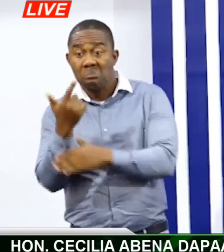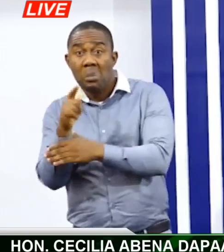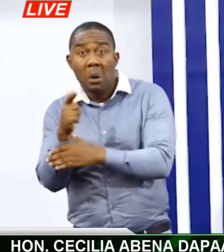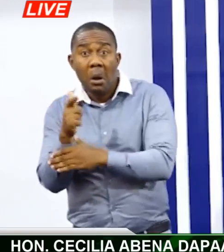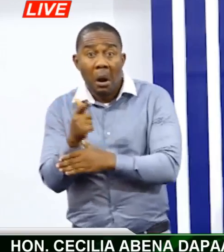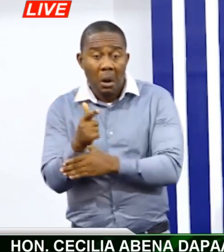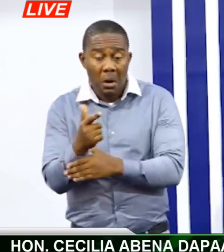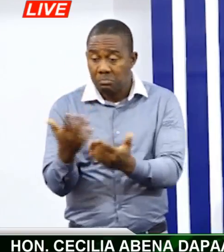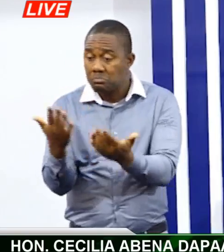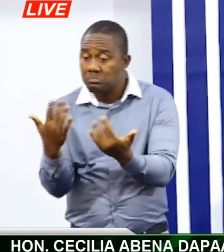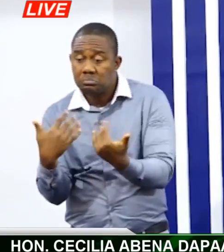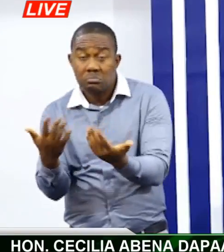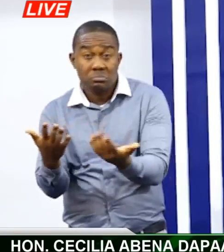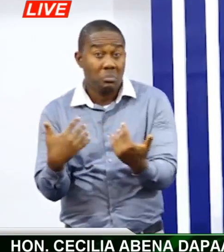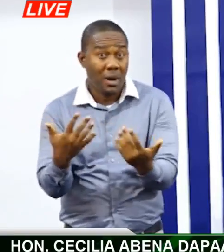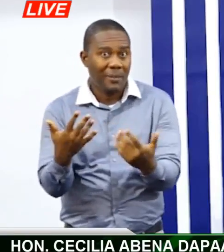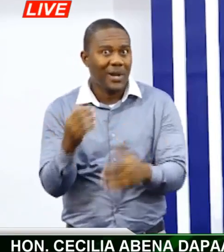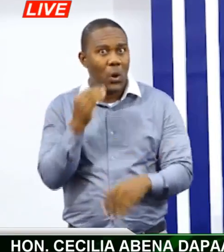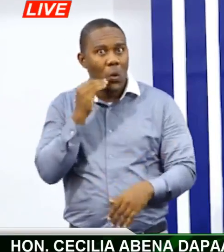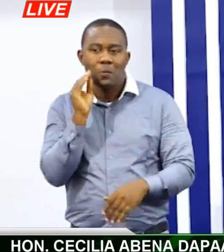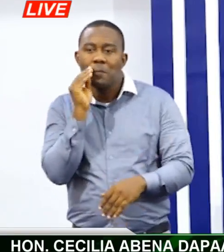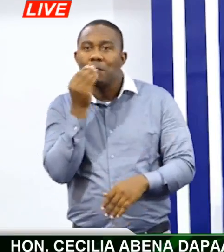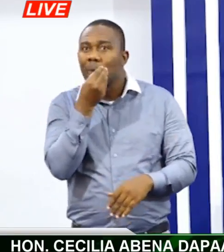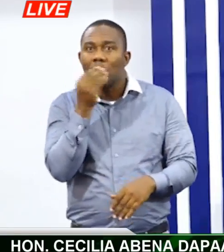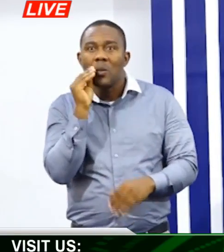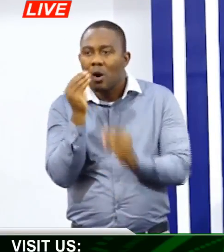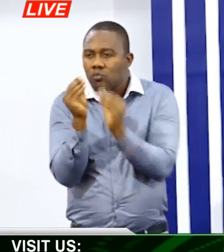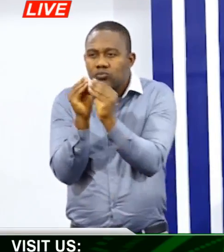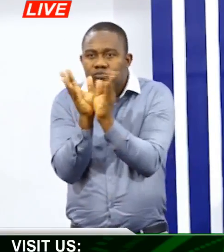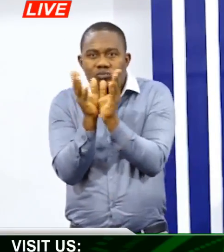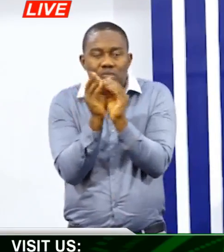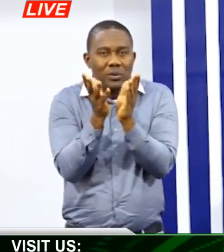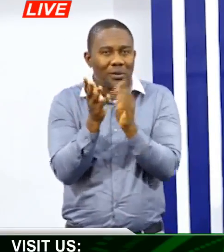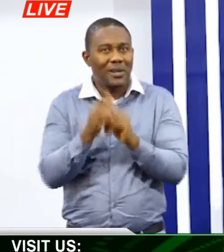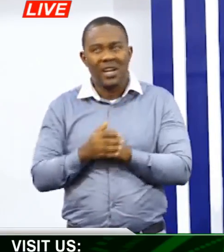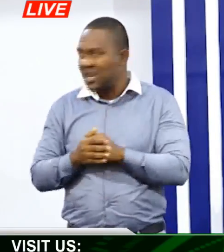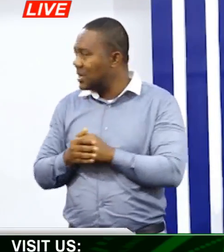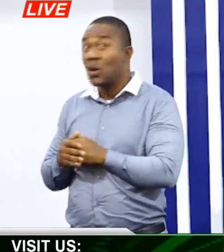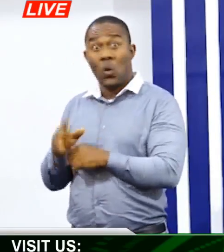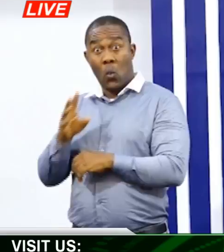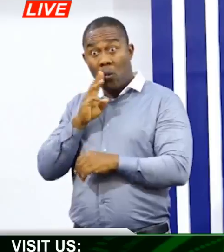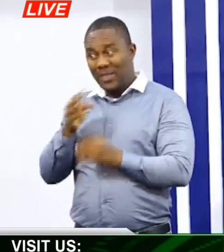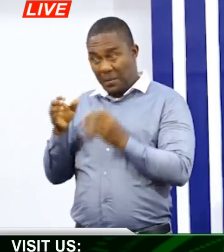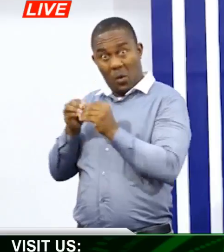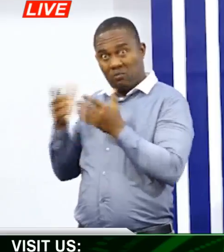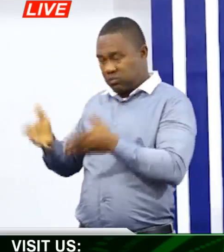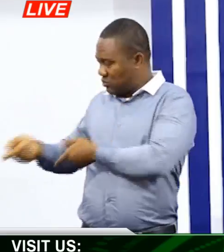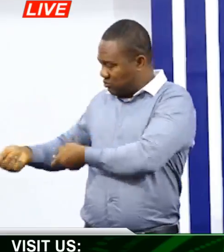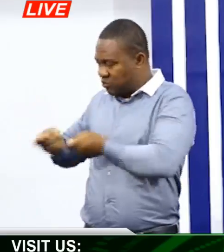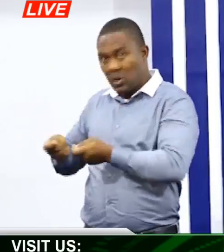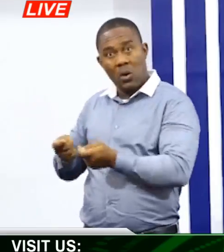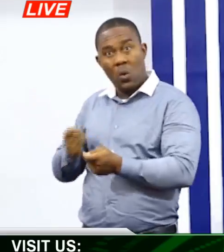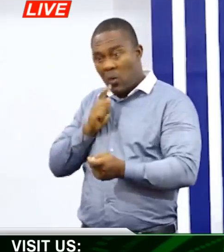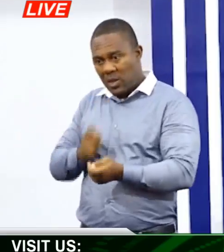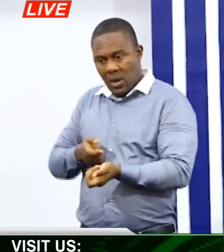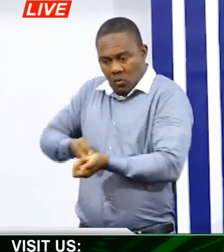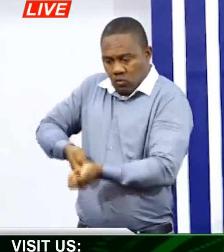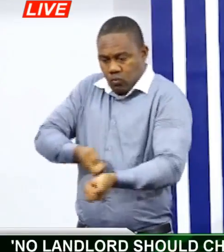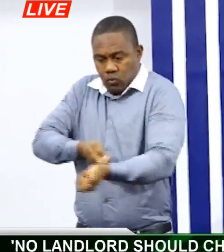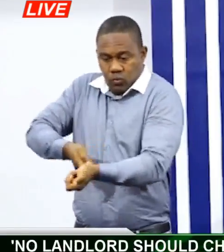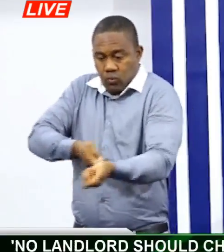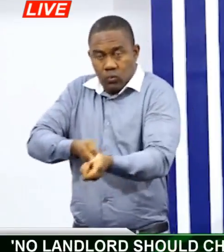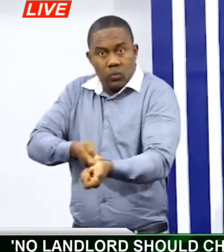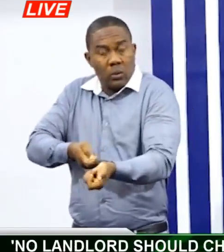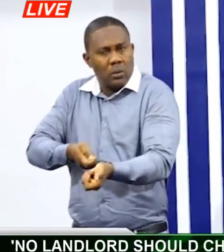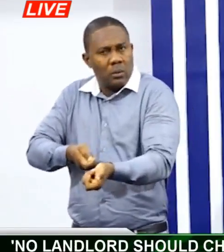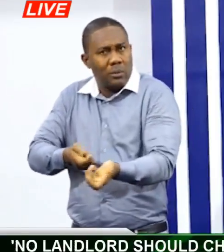ne mfrawa frawa we fie no nya sa amri na ye betwe nsuo no e de agugu so enche nyame ada wo mansuo